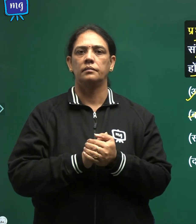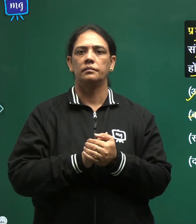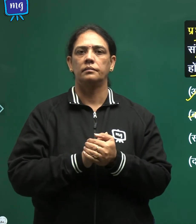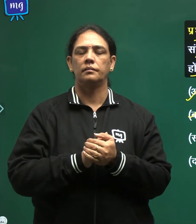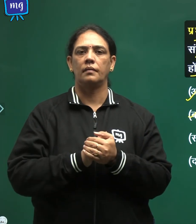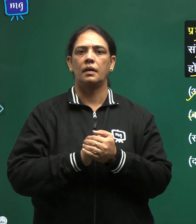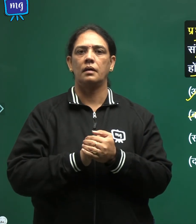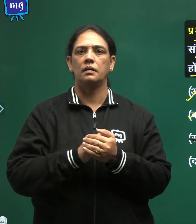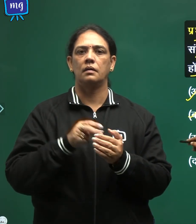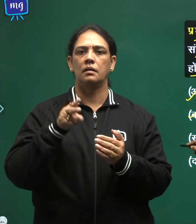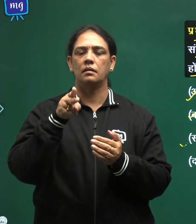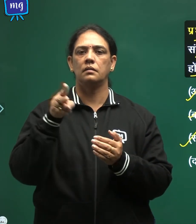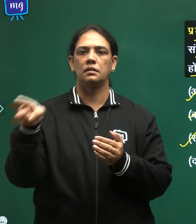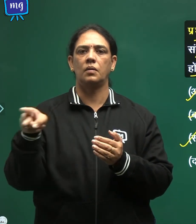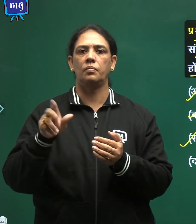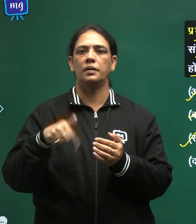समानुपाती हो।